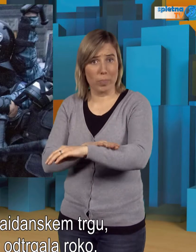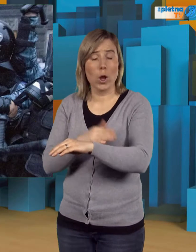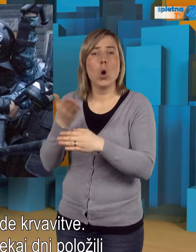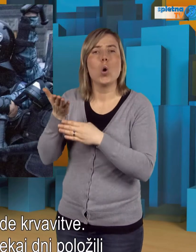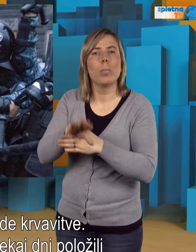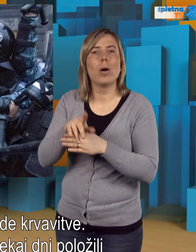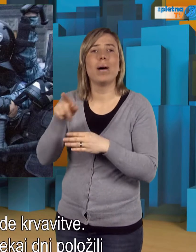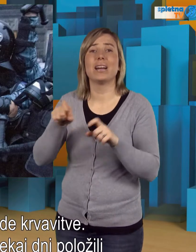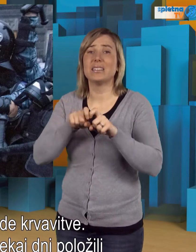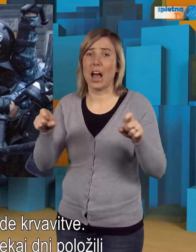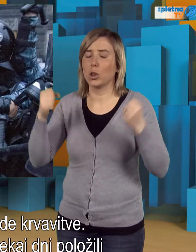krvavitve.